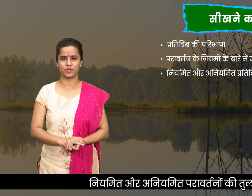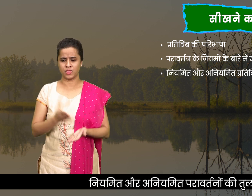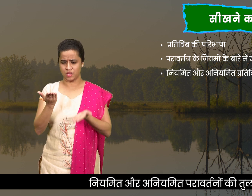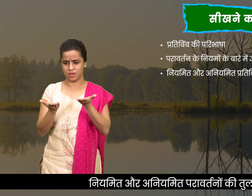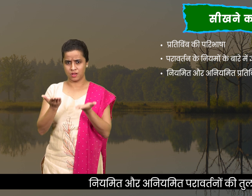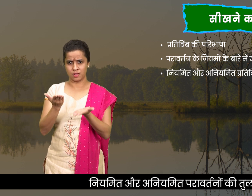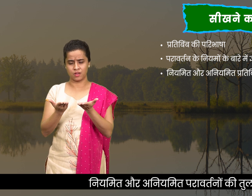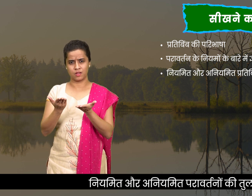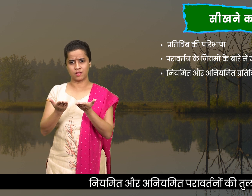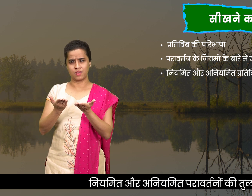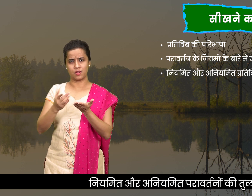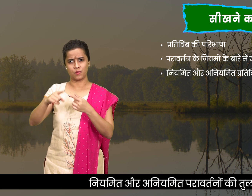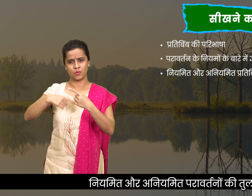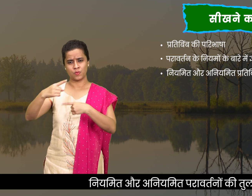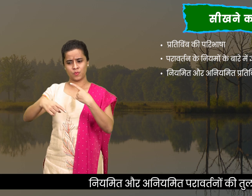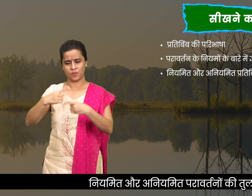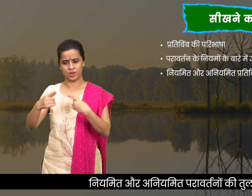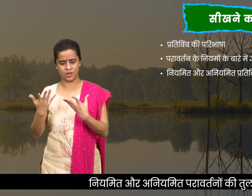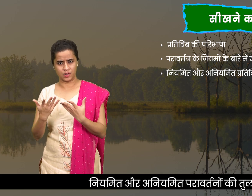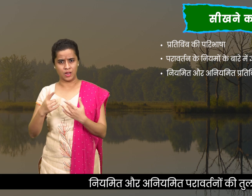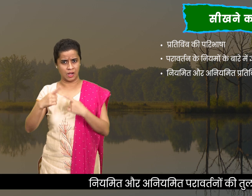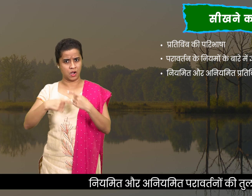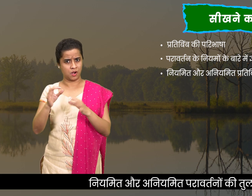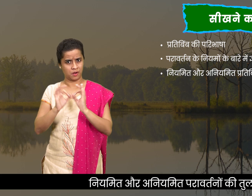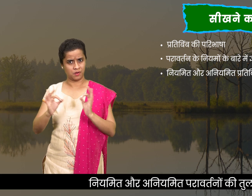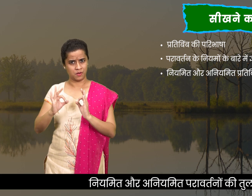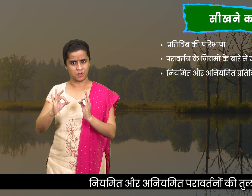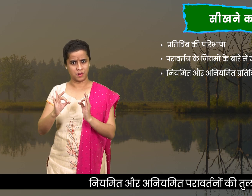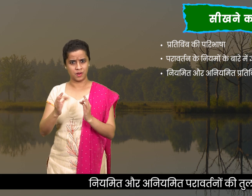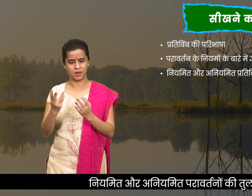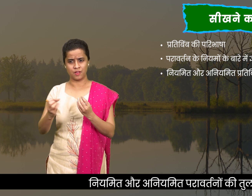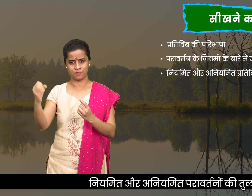नियमित और अनियमित परिवर्तनों की तुलना करें।